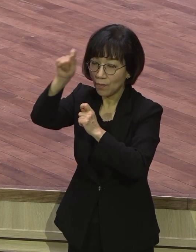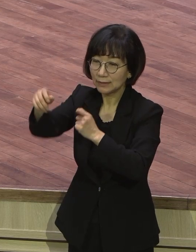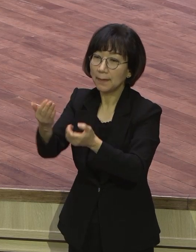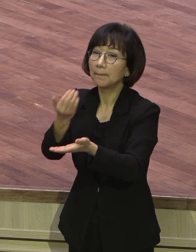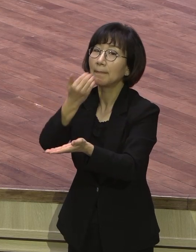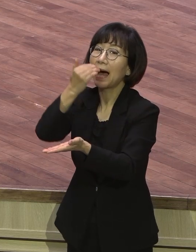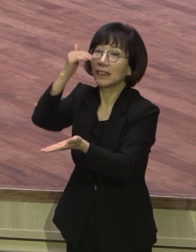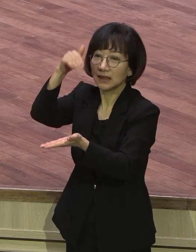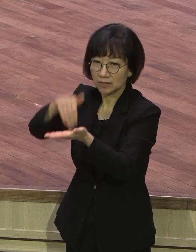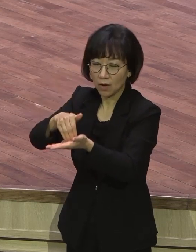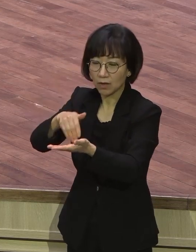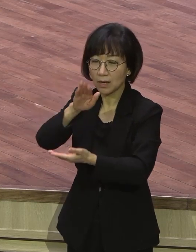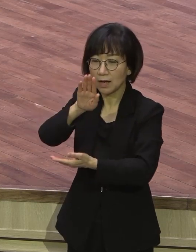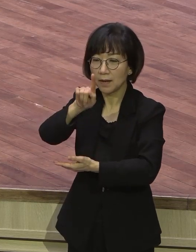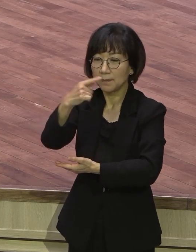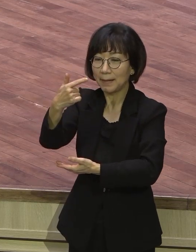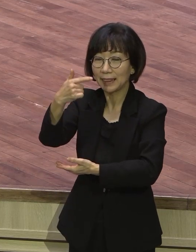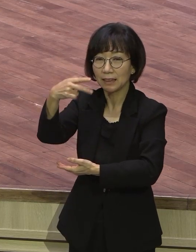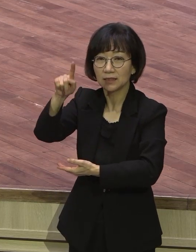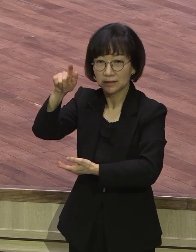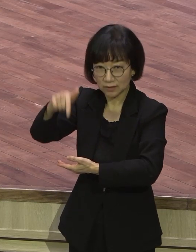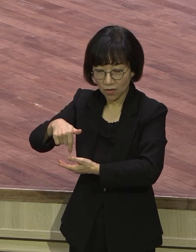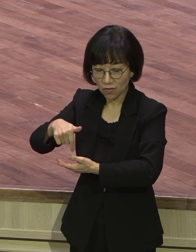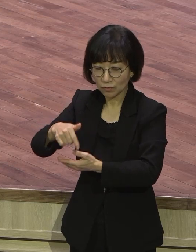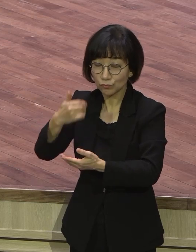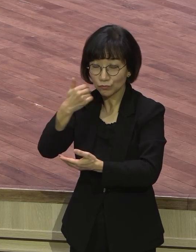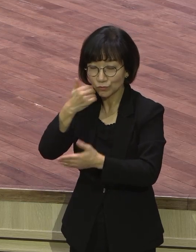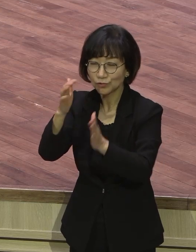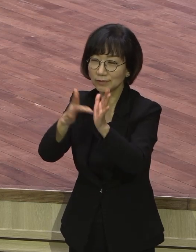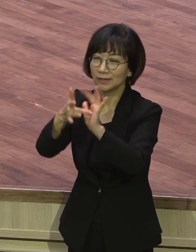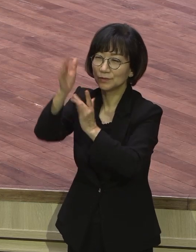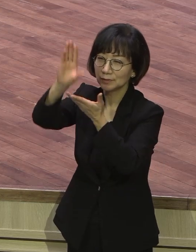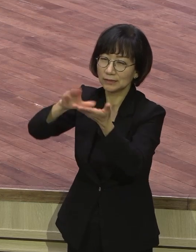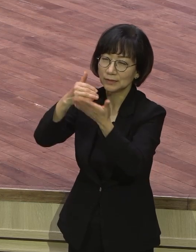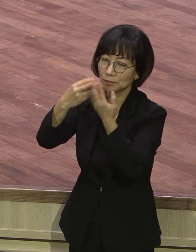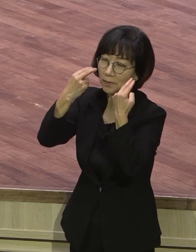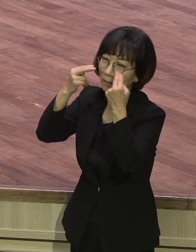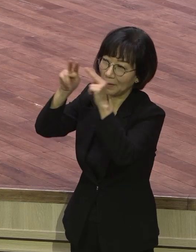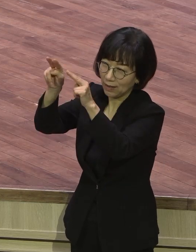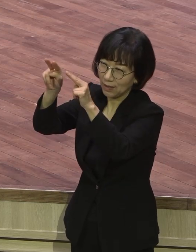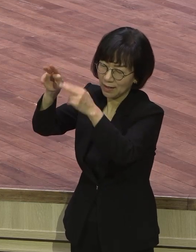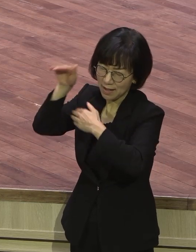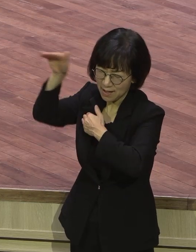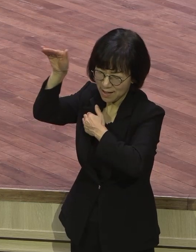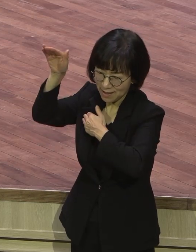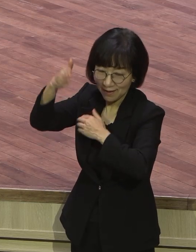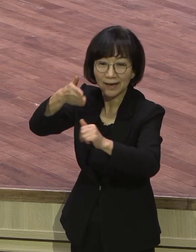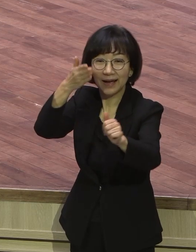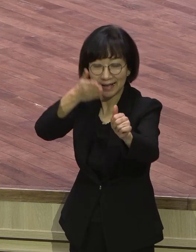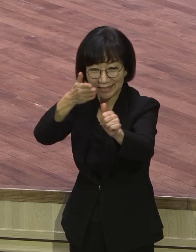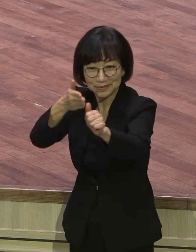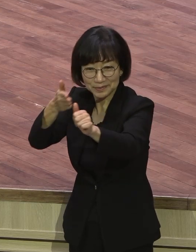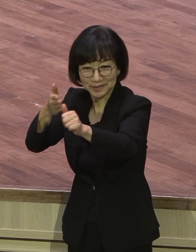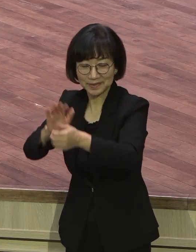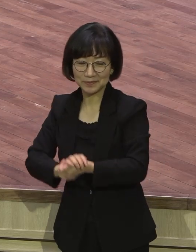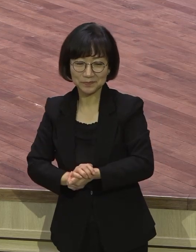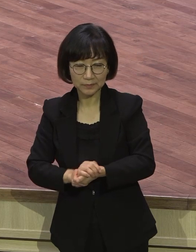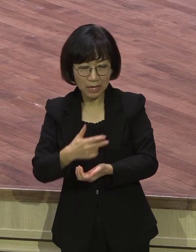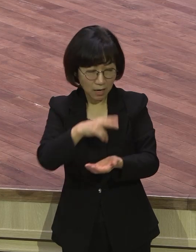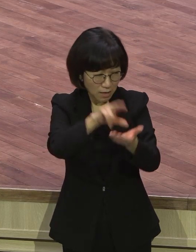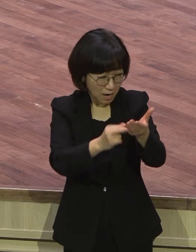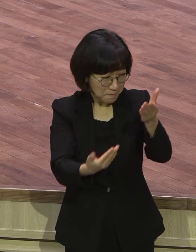예수 그리스도를 바라보자 예수 그리스도를 부르세요 문제와 사건이 생기면 인생 모든 문제